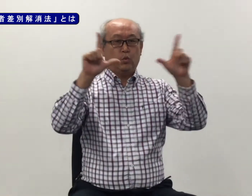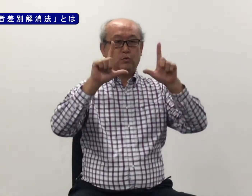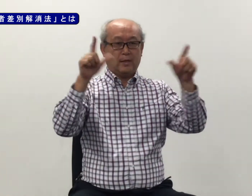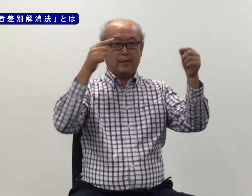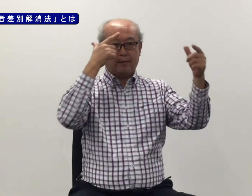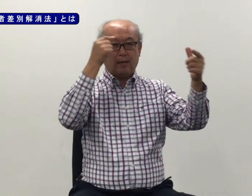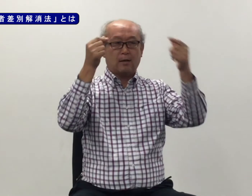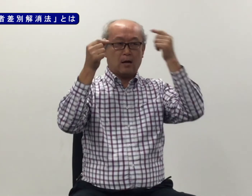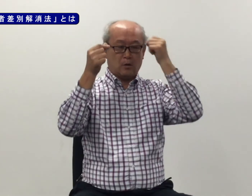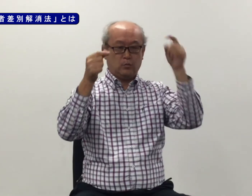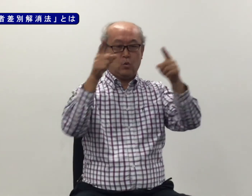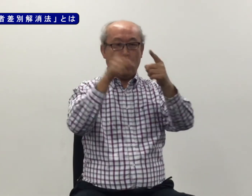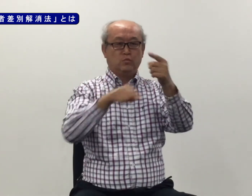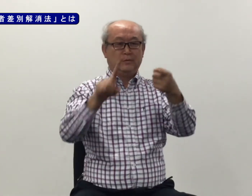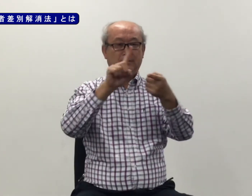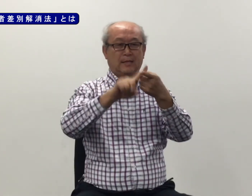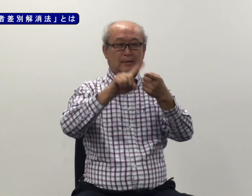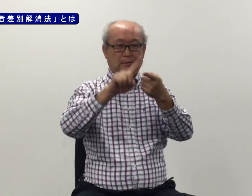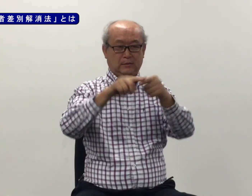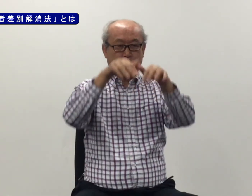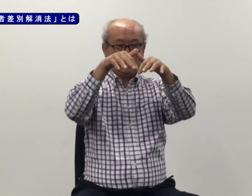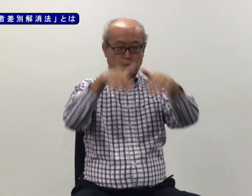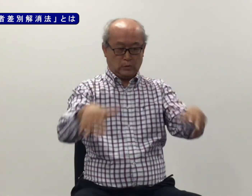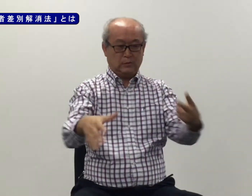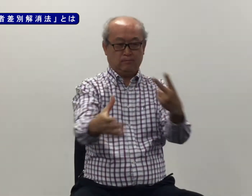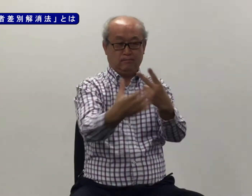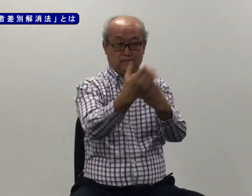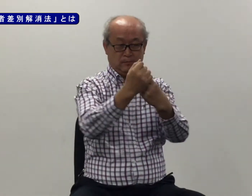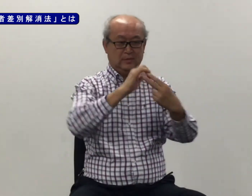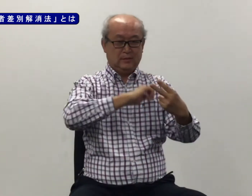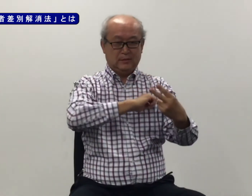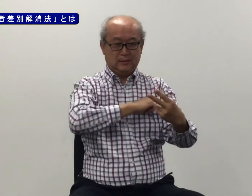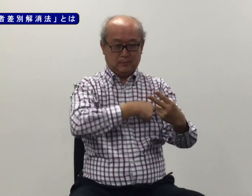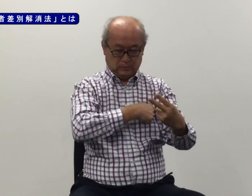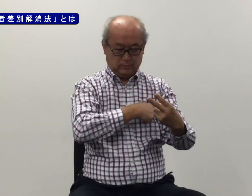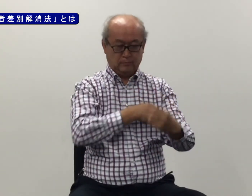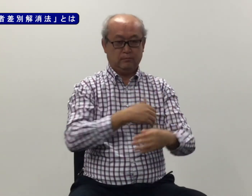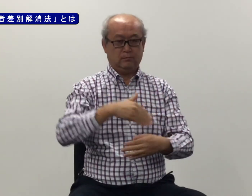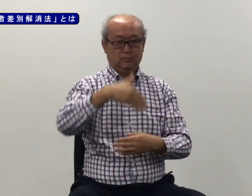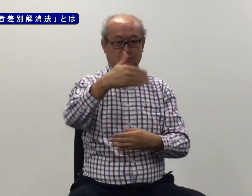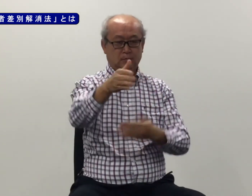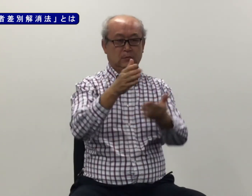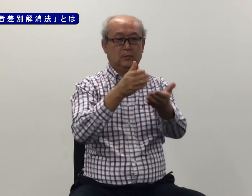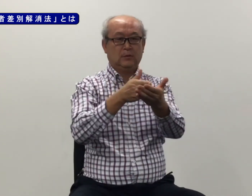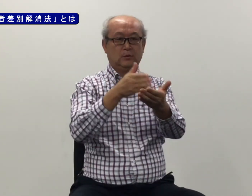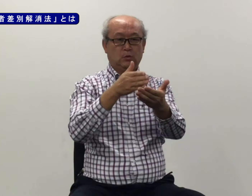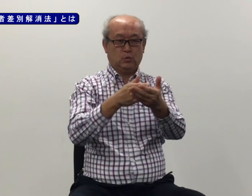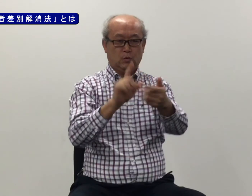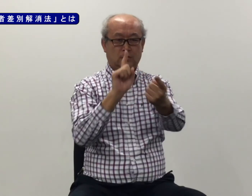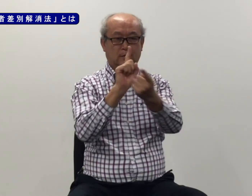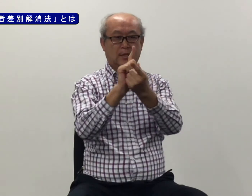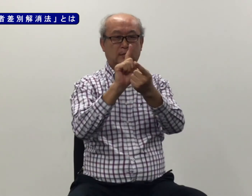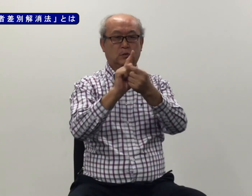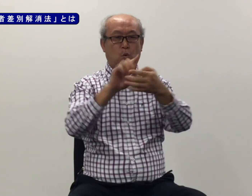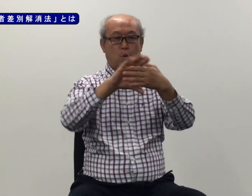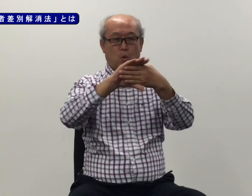東京大学は公的な機関なのでこの2つを守る義務がありますまた次に話す